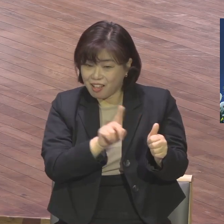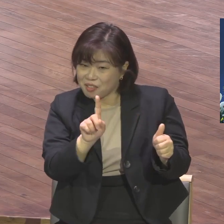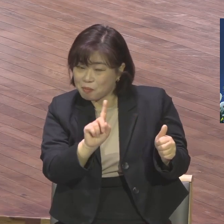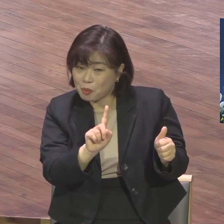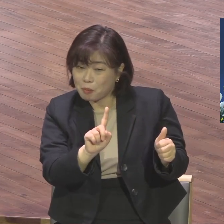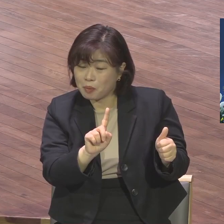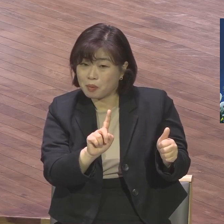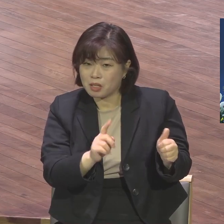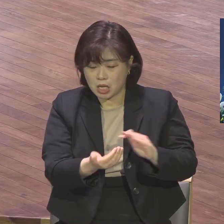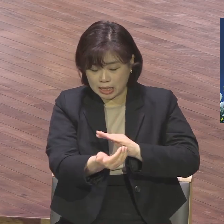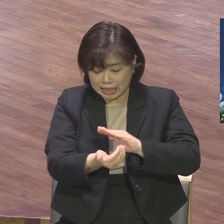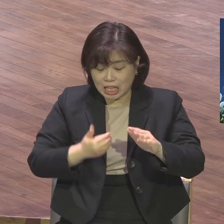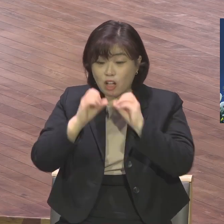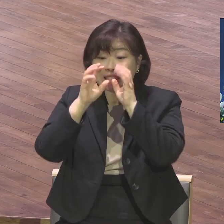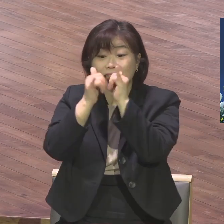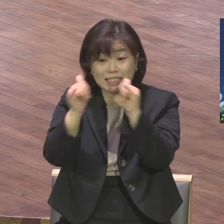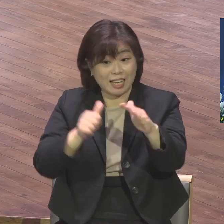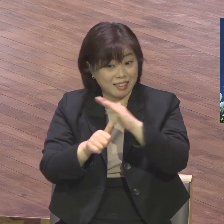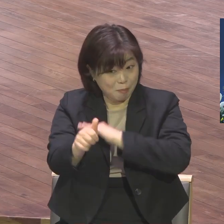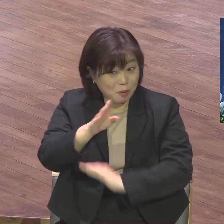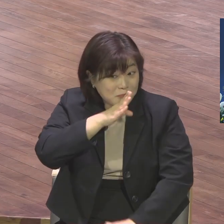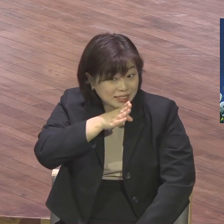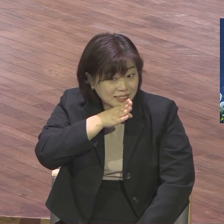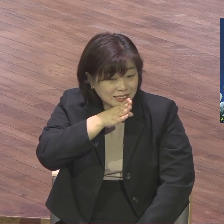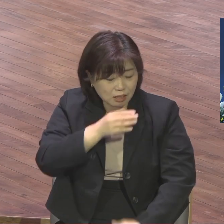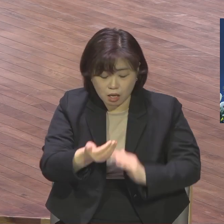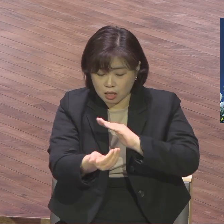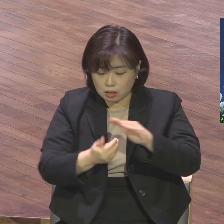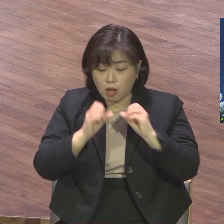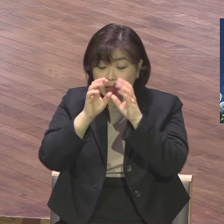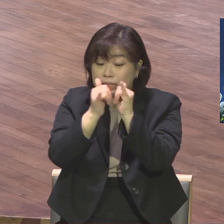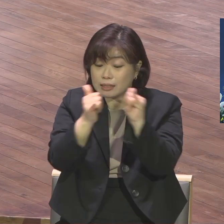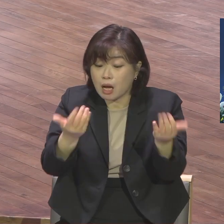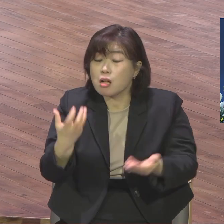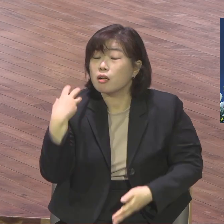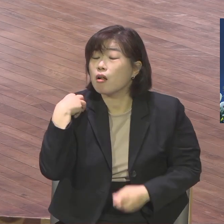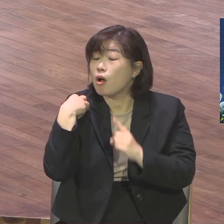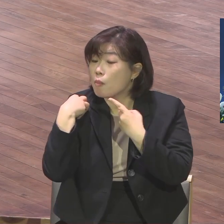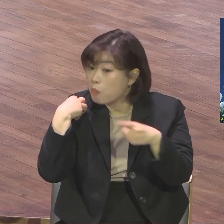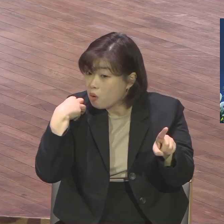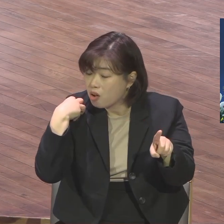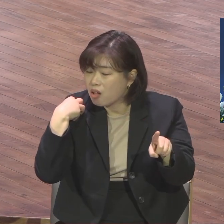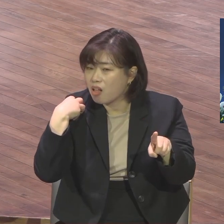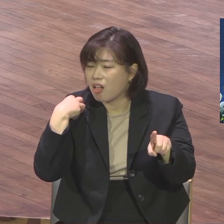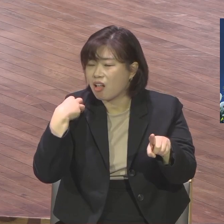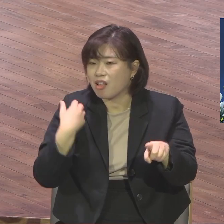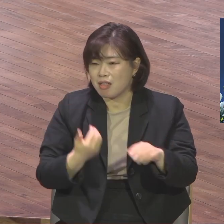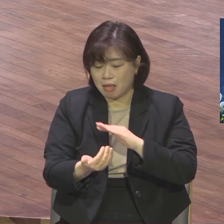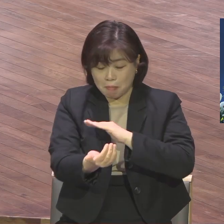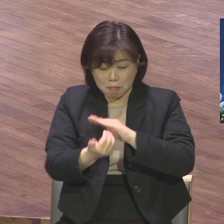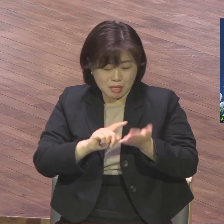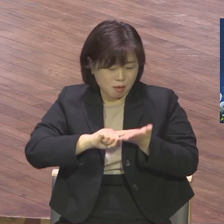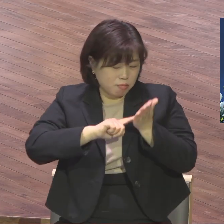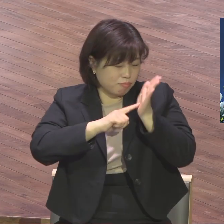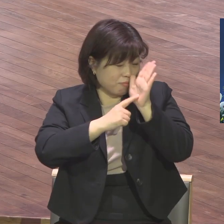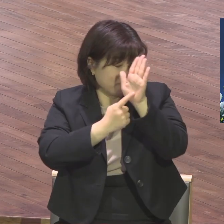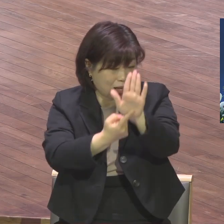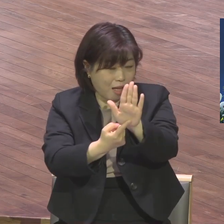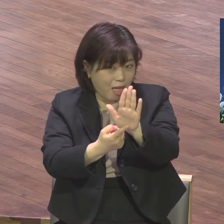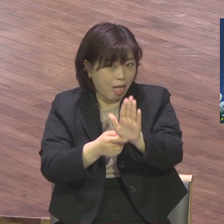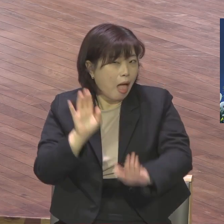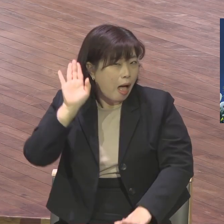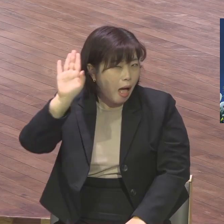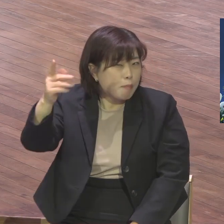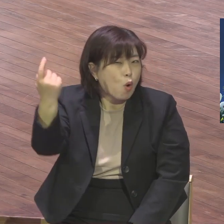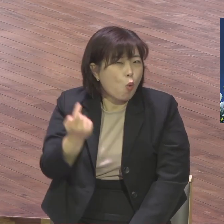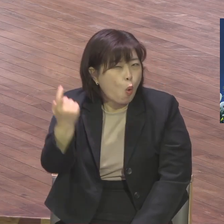엘리야가 선지자 대표잖아요. 대표. 이 선지자들이 한 것이 뭐냐? 당차 인류를 구원할 메시아가